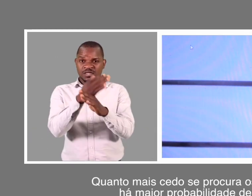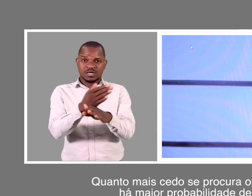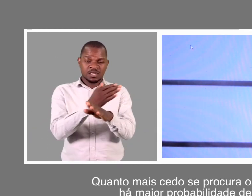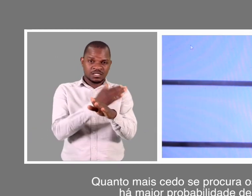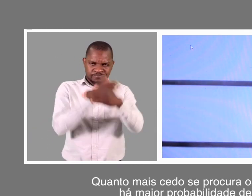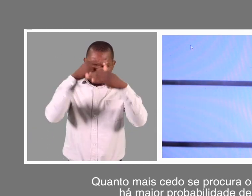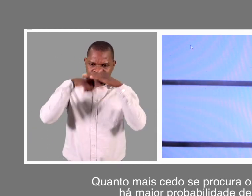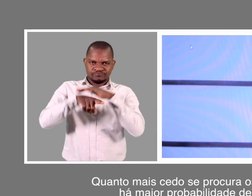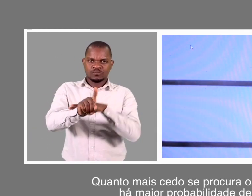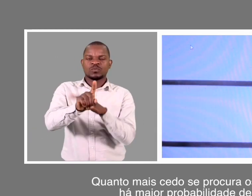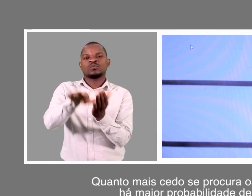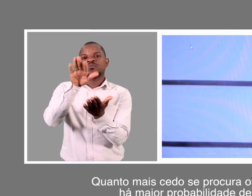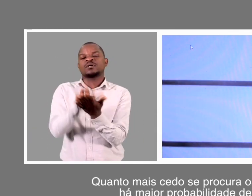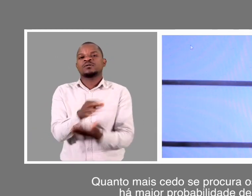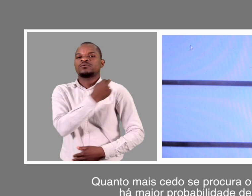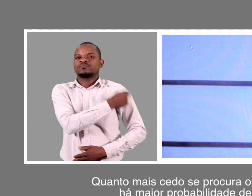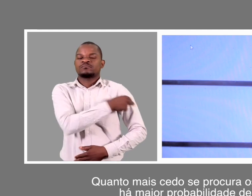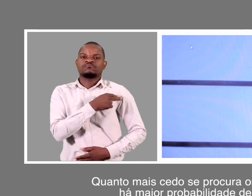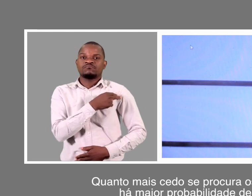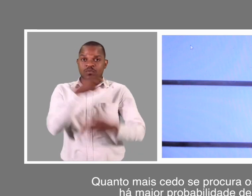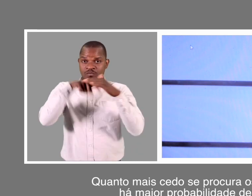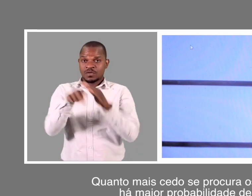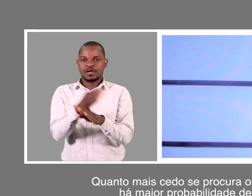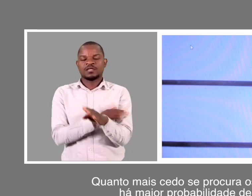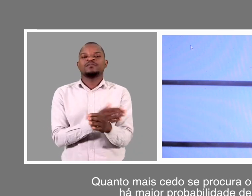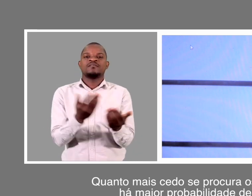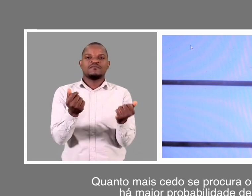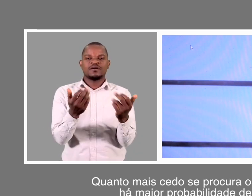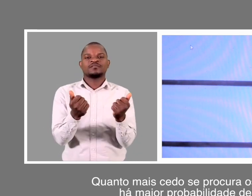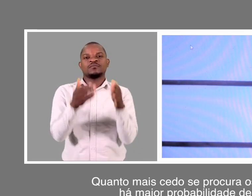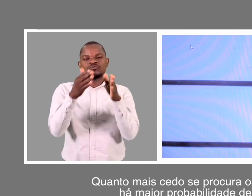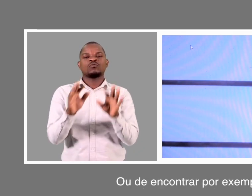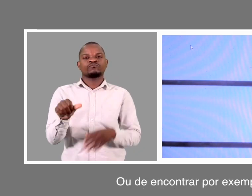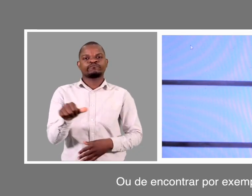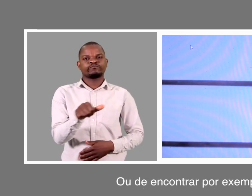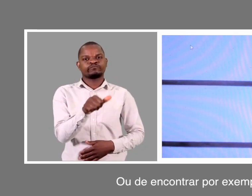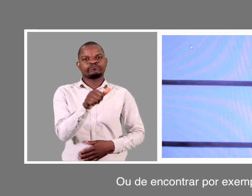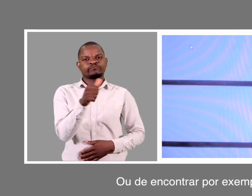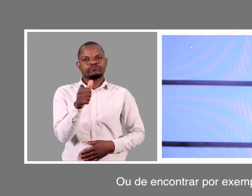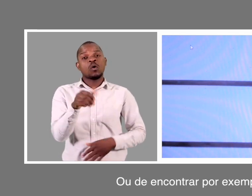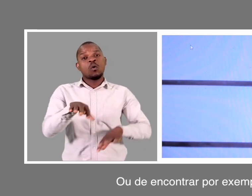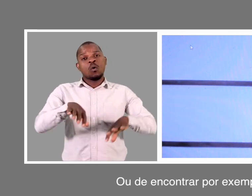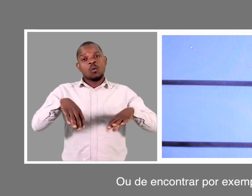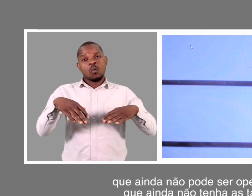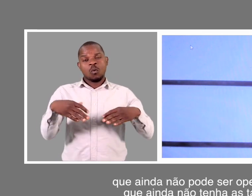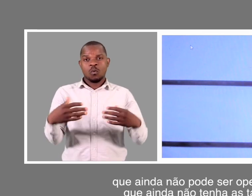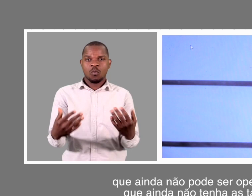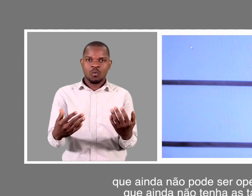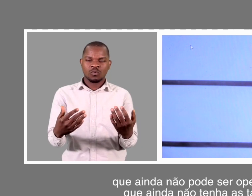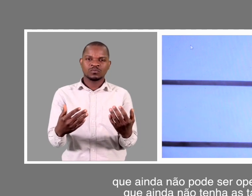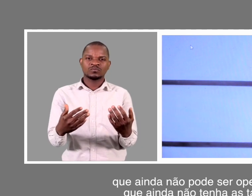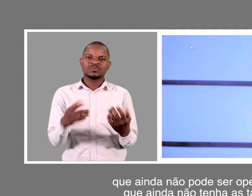o serviço de saúde, maior probabilidade há de sobrevivência ou de encontrar, por exemplo, uma massa